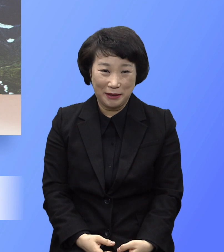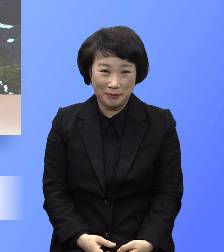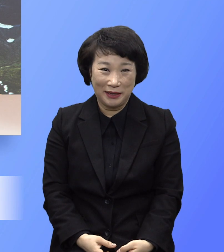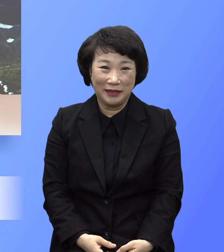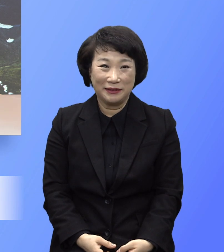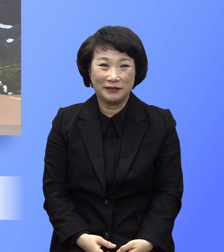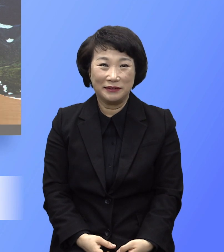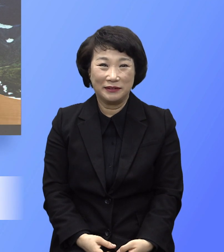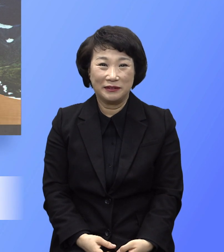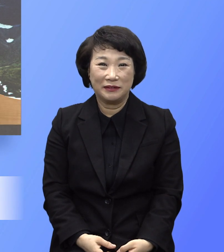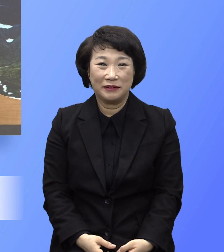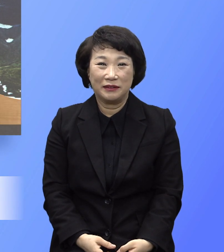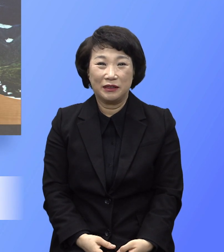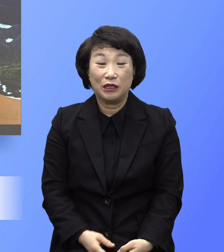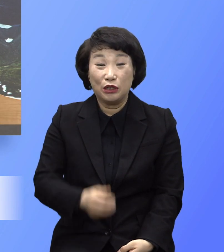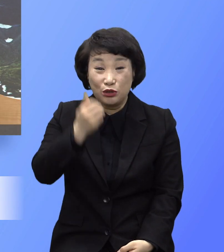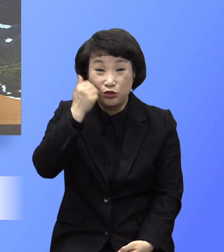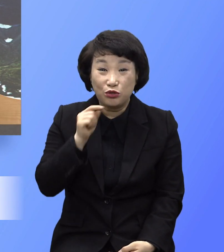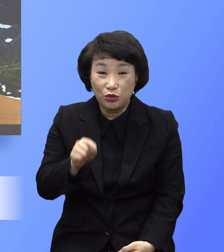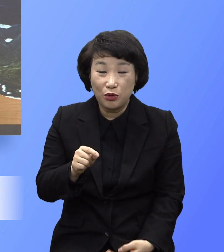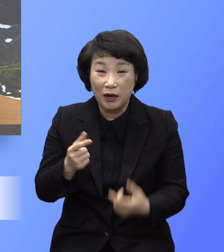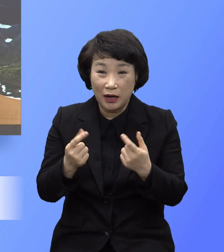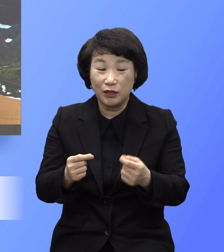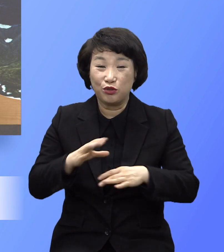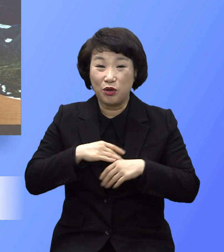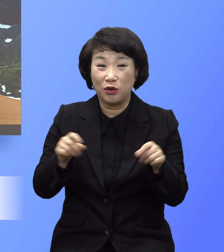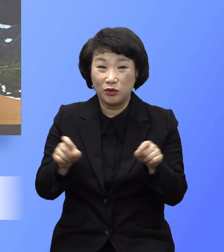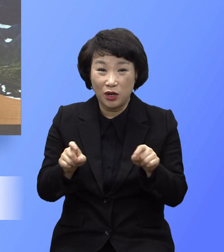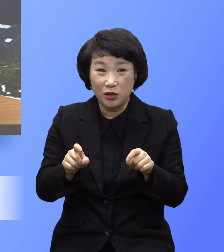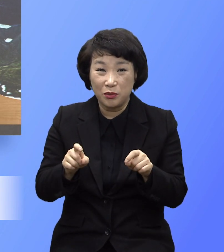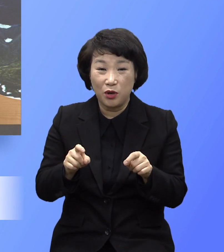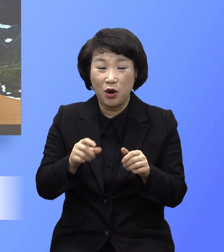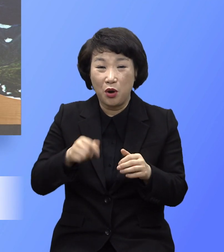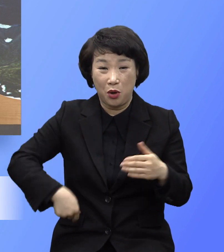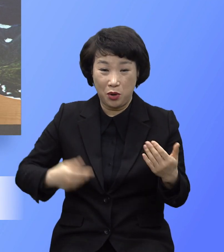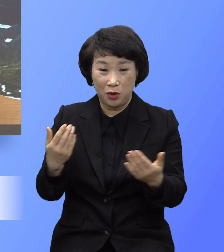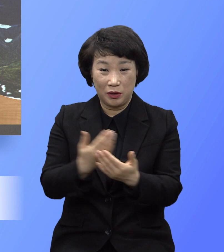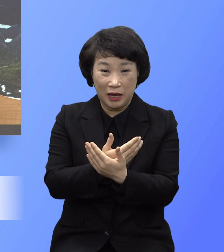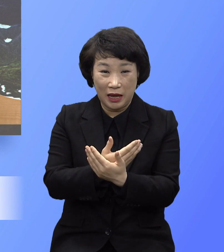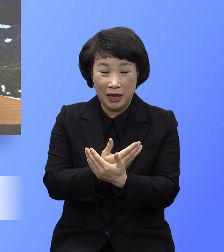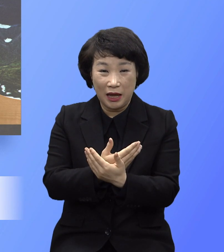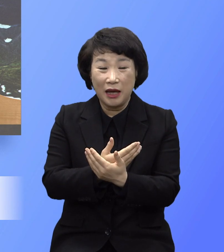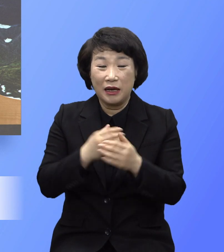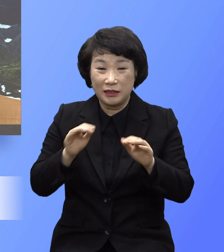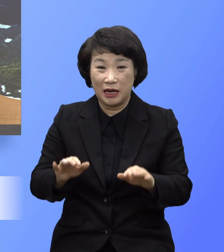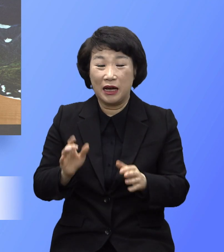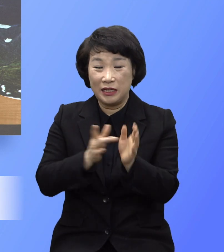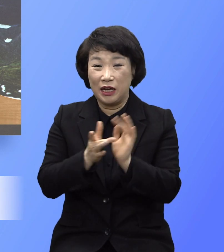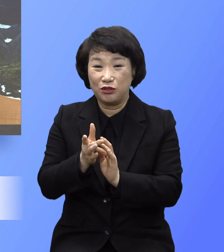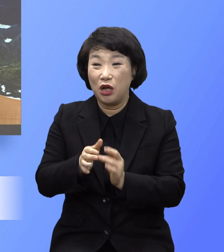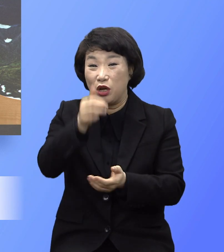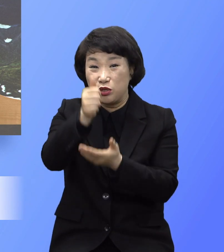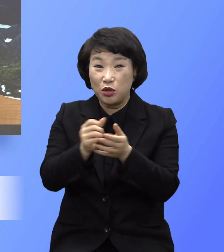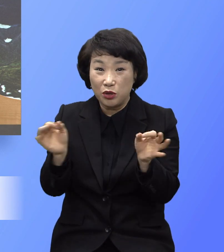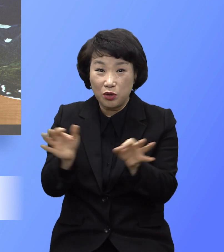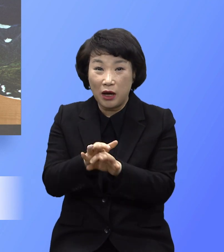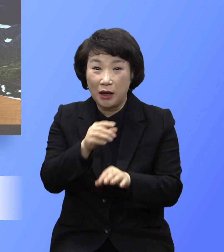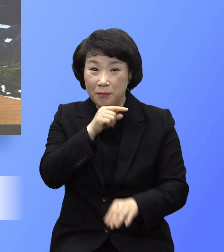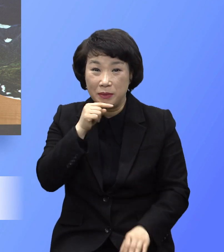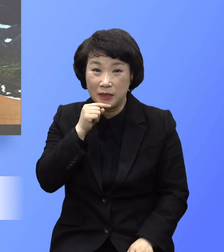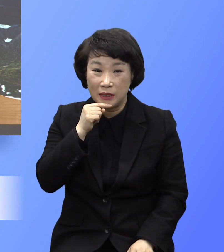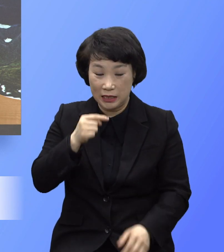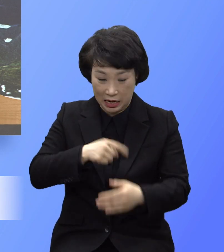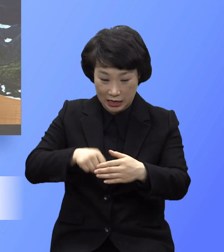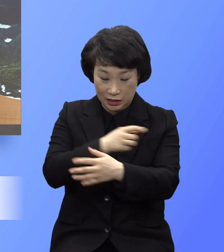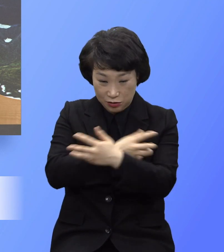해방하였음이니라. 누구에게 이렇게 두렵고 떨림으로 회개하여 예수의 속죄의 피가